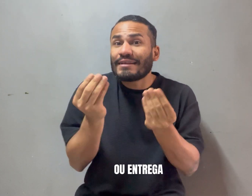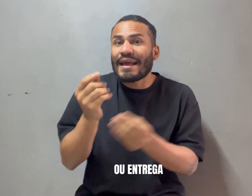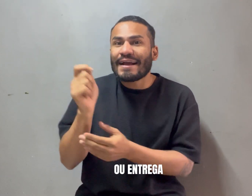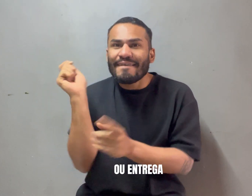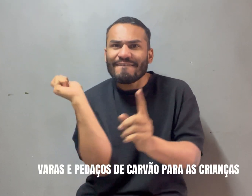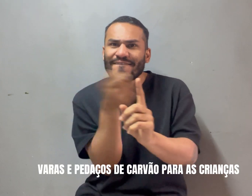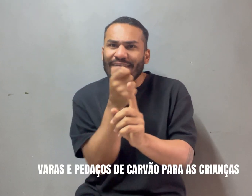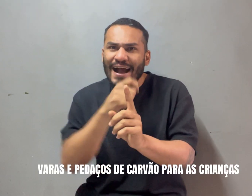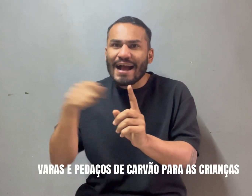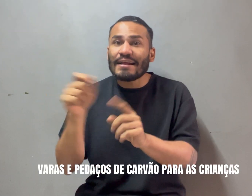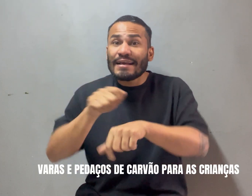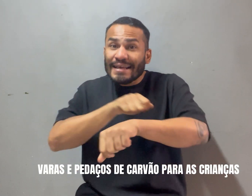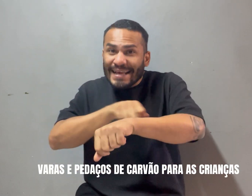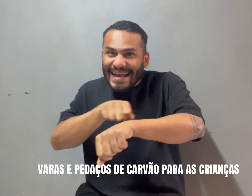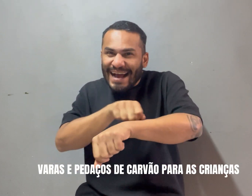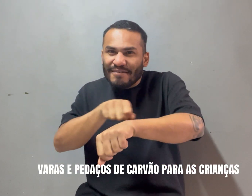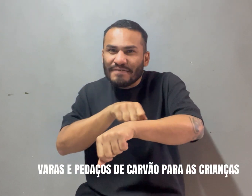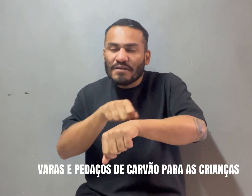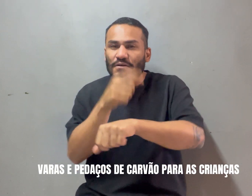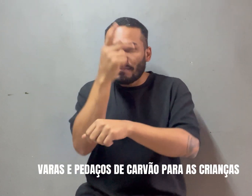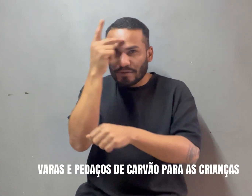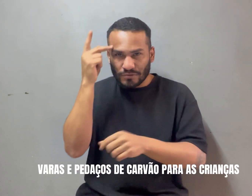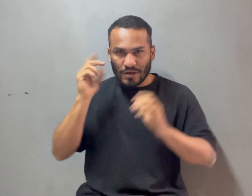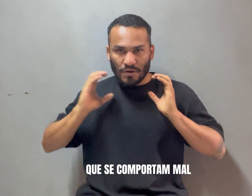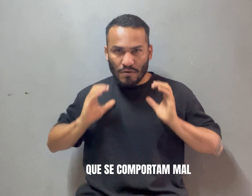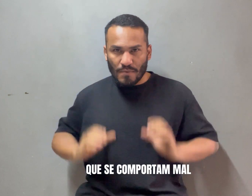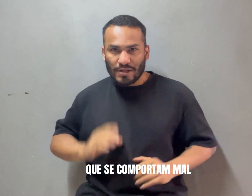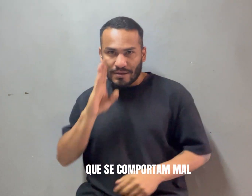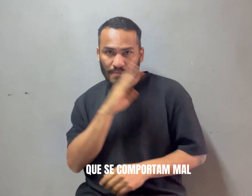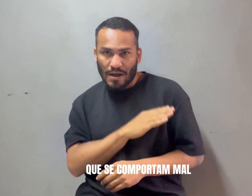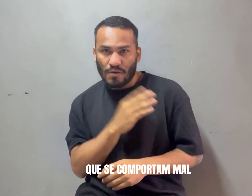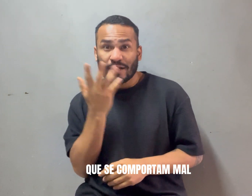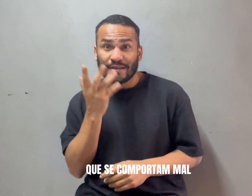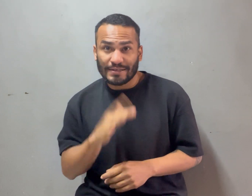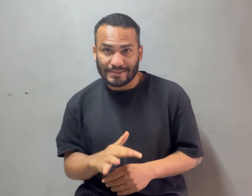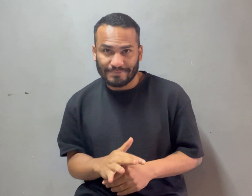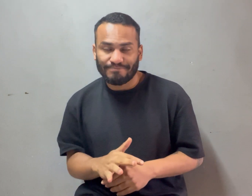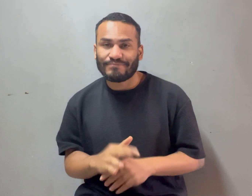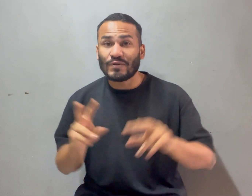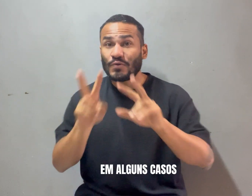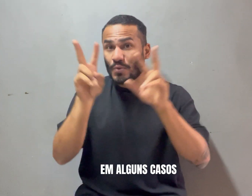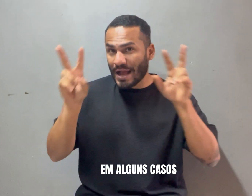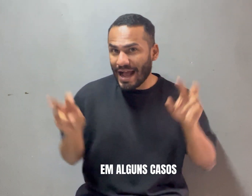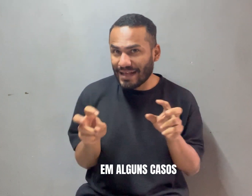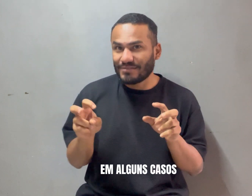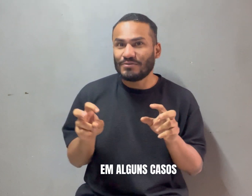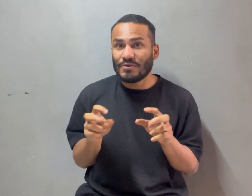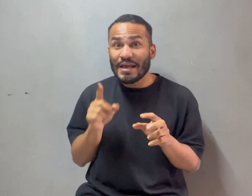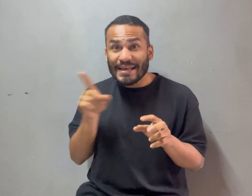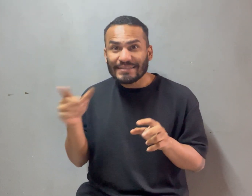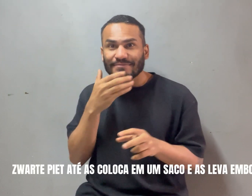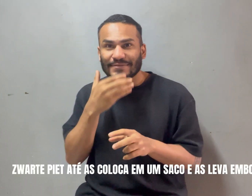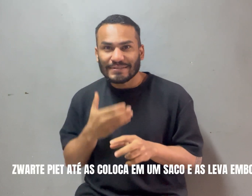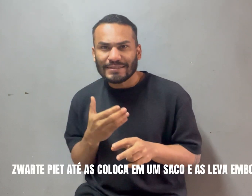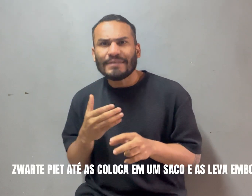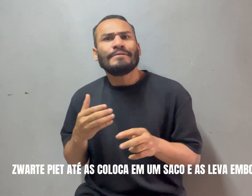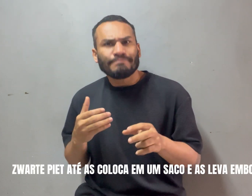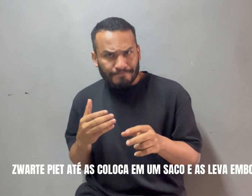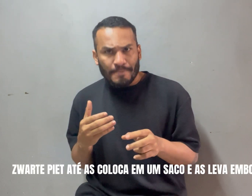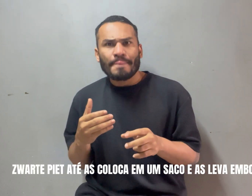entrega varas e pedaços de carvão para as crianças que se comportam mal. Em alguns casos, Zwarte Piet até